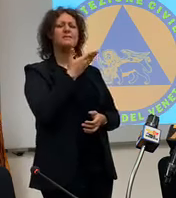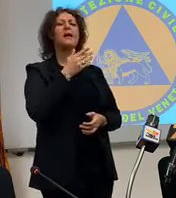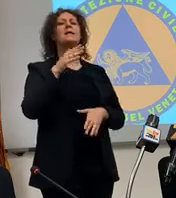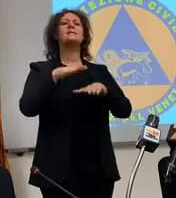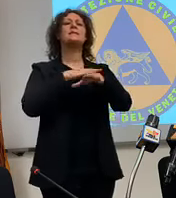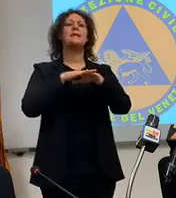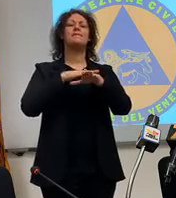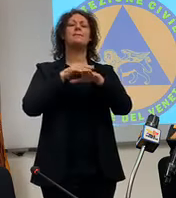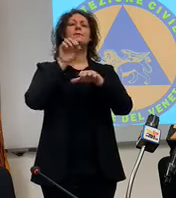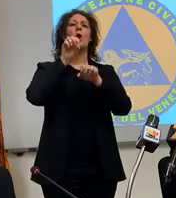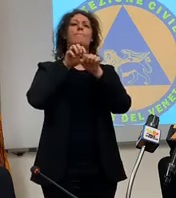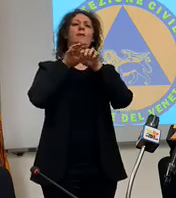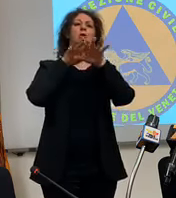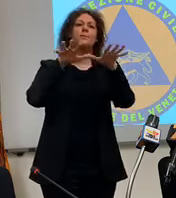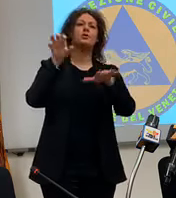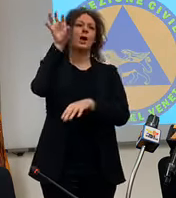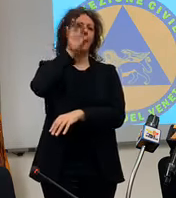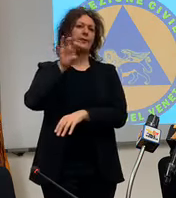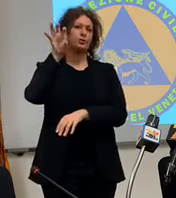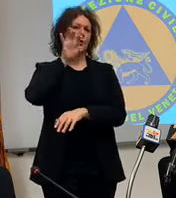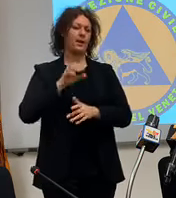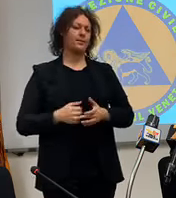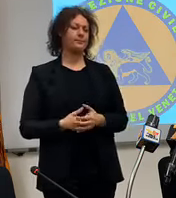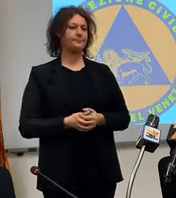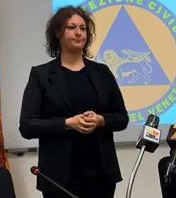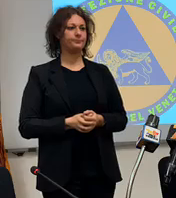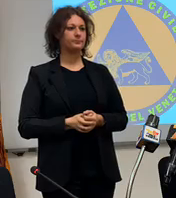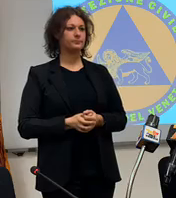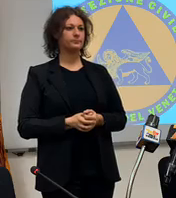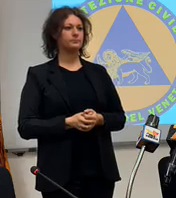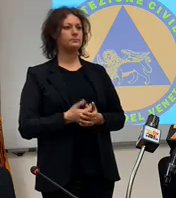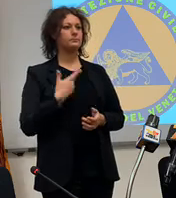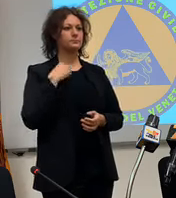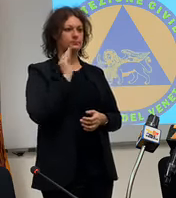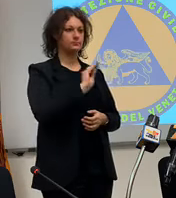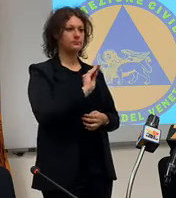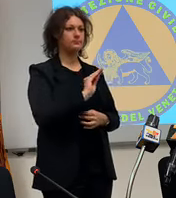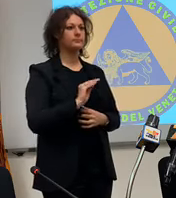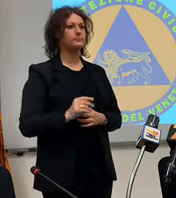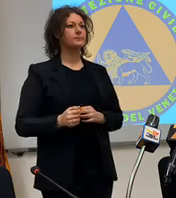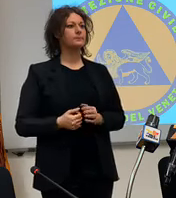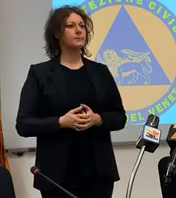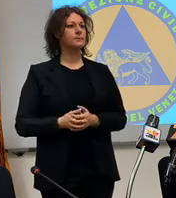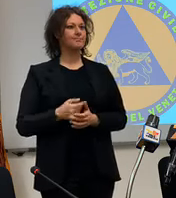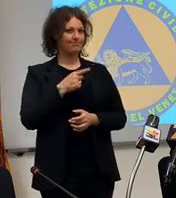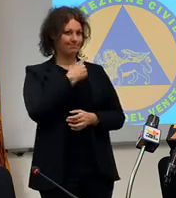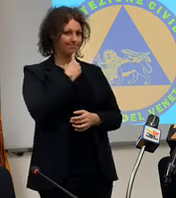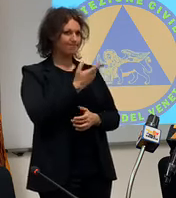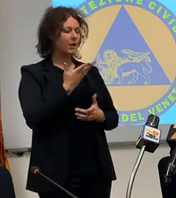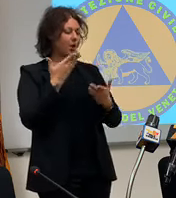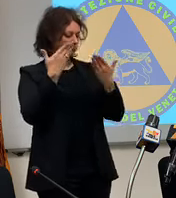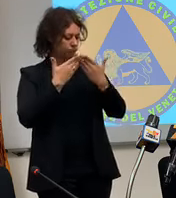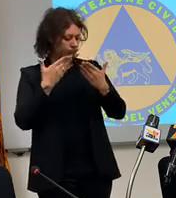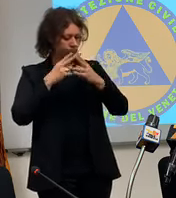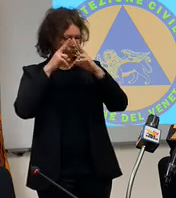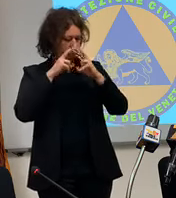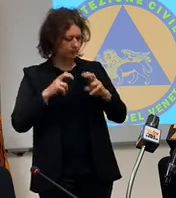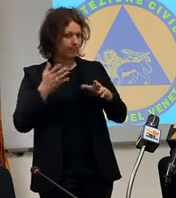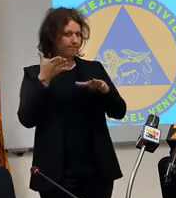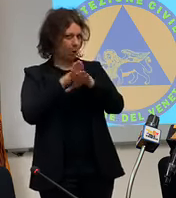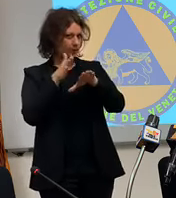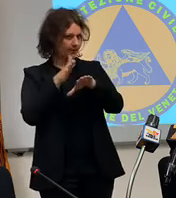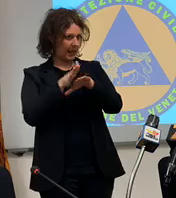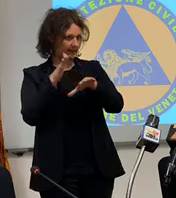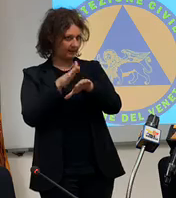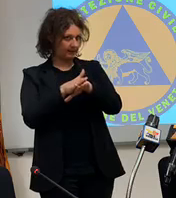pederiva Grazie Dottoressa buongiorno Mi riallaccio a quanto diceva il collega è uno studio sulla mortalità quindi non sulla letalità covid